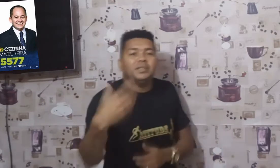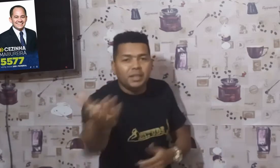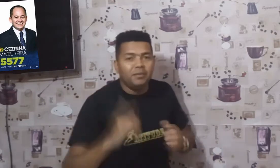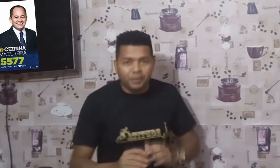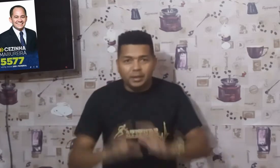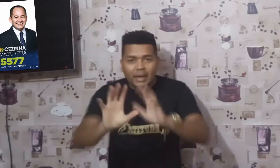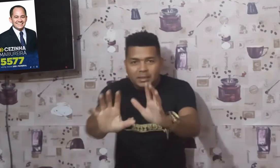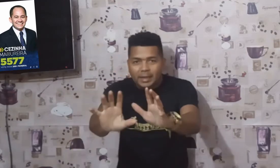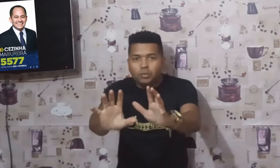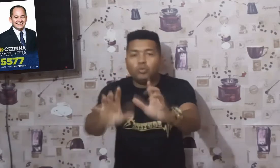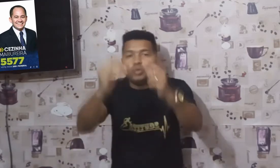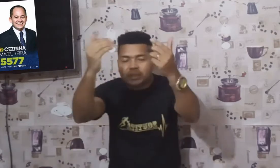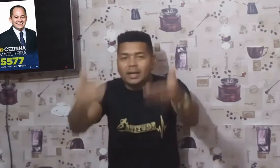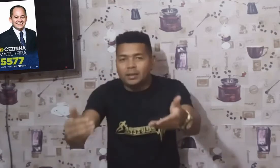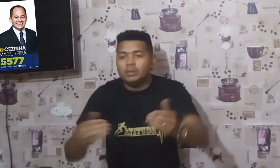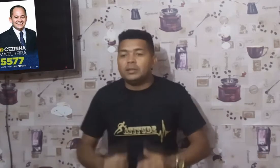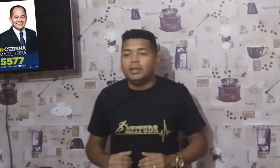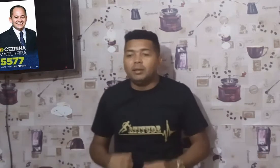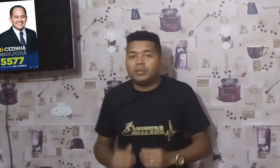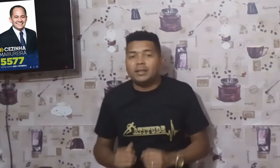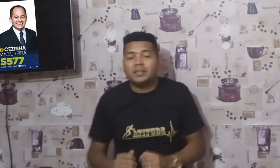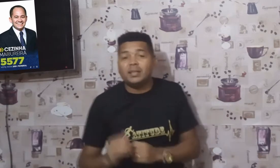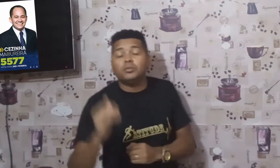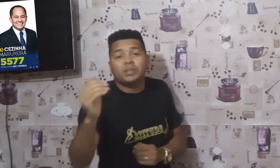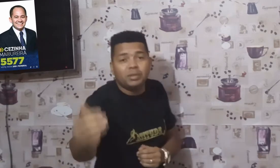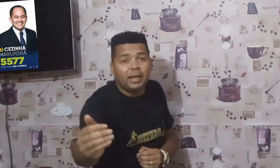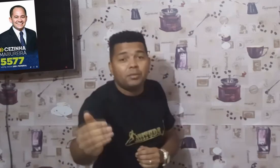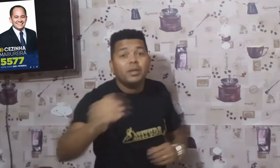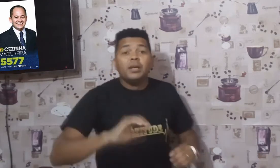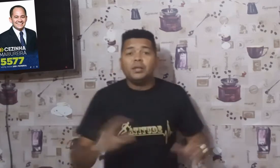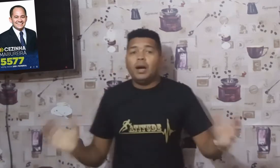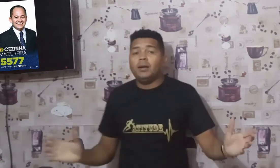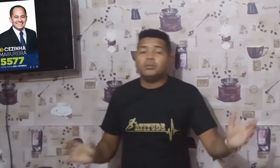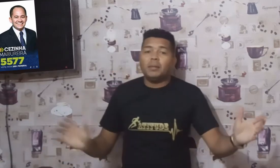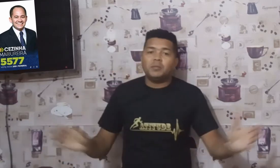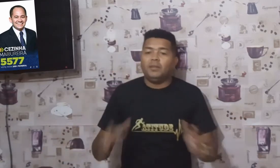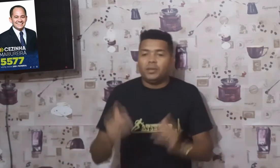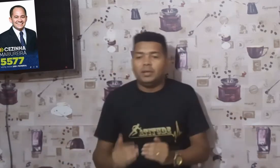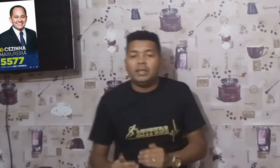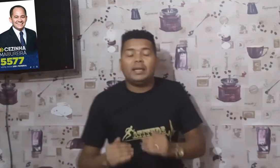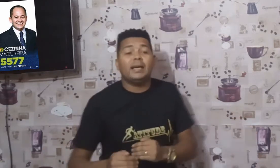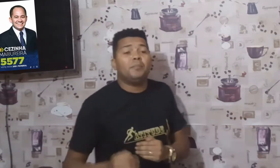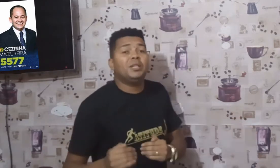de ir e vir é direito do cidadão. Então ele não está tirando o seu direito de, não tem mais vale funk. Não, ele quer pedir